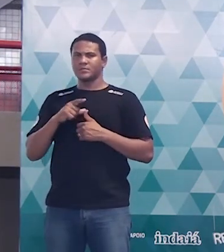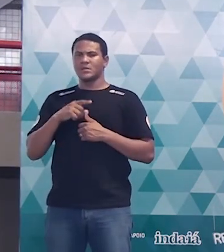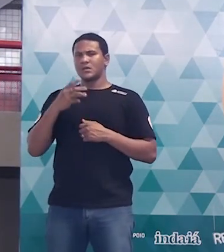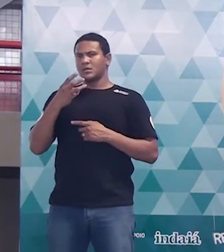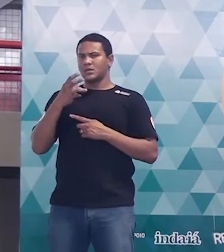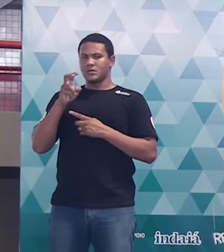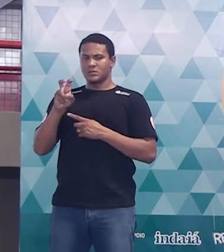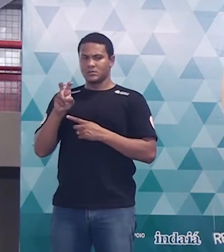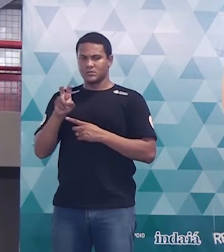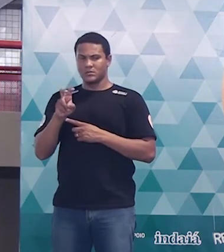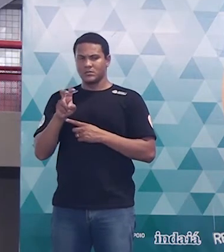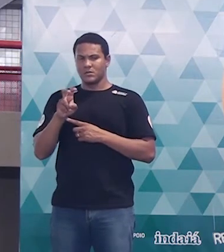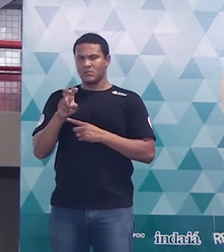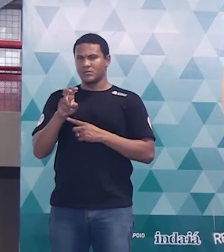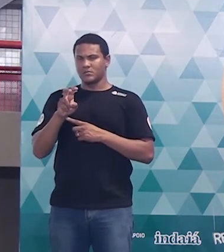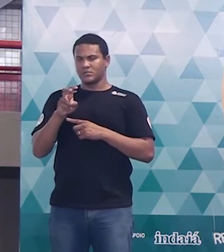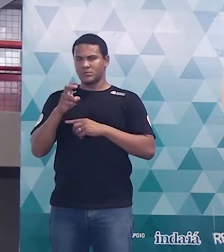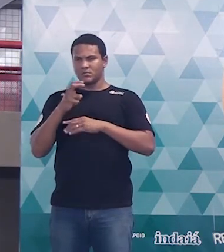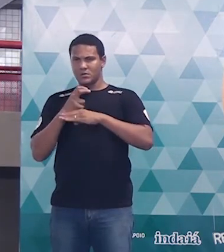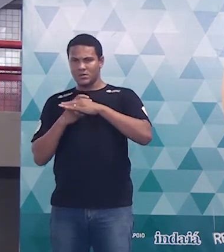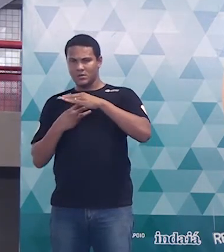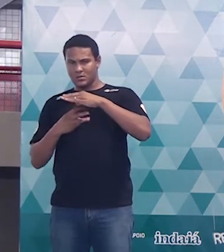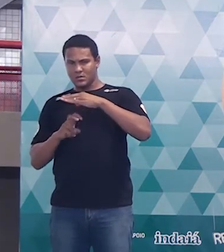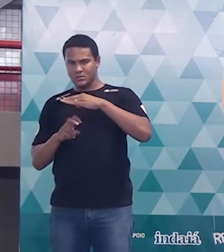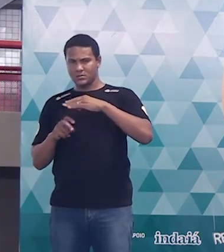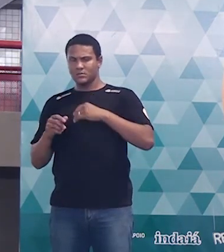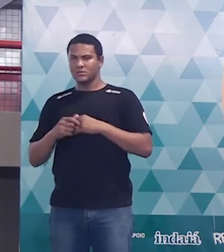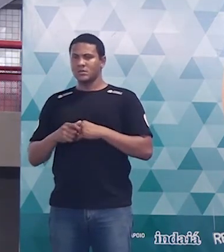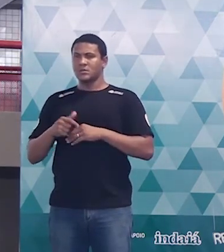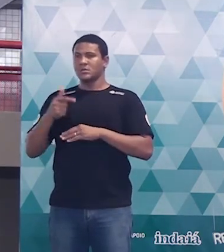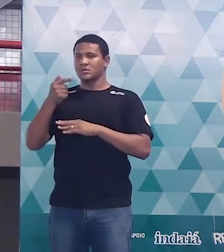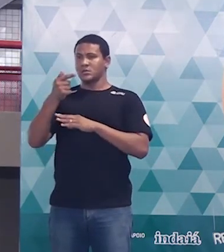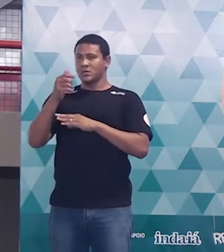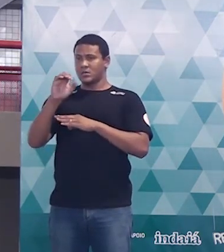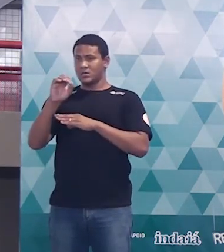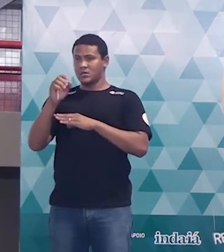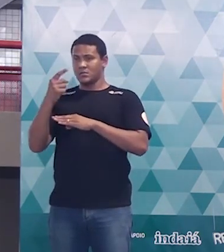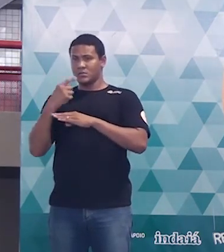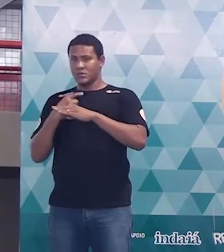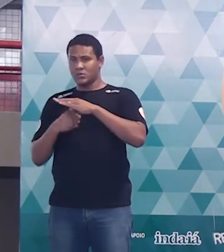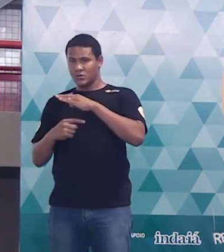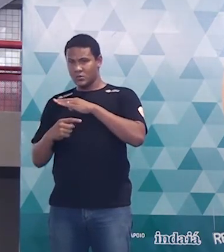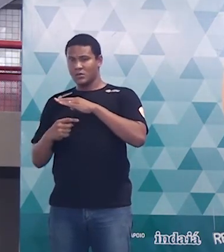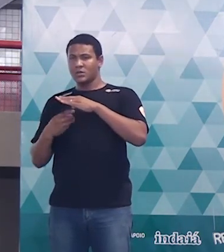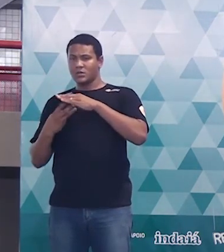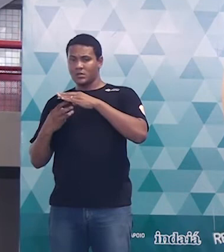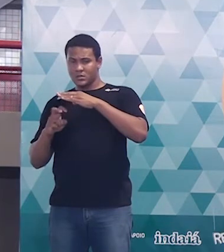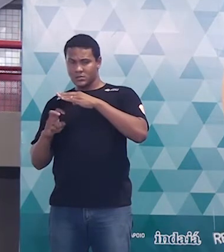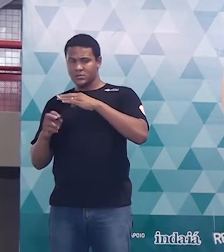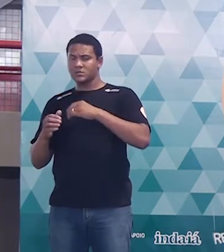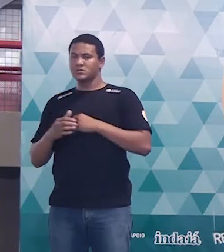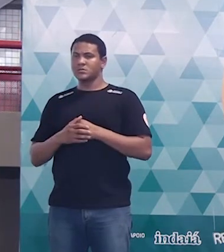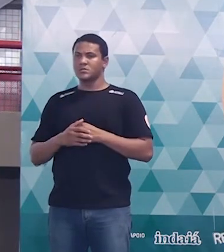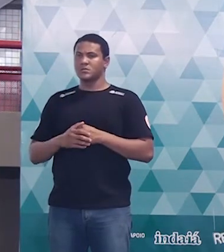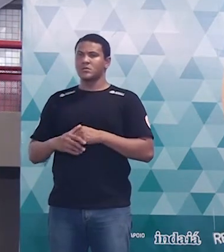1, 35. 70 centavos por 2, 35 centavos.